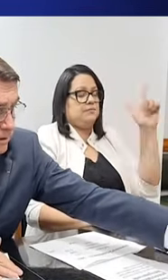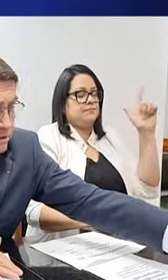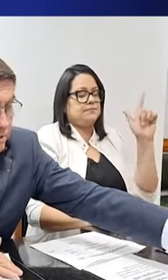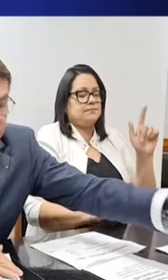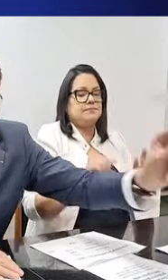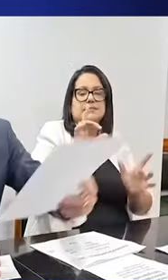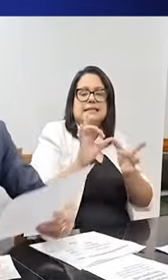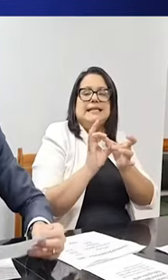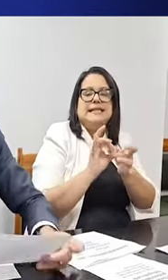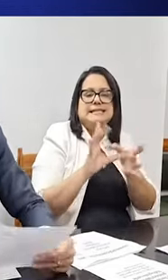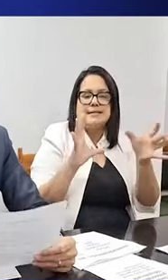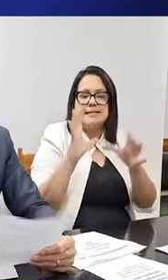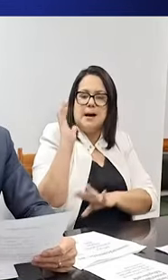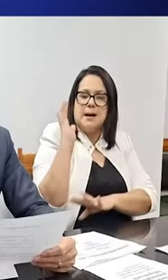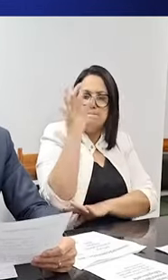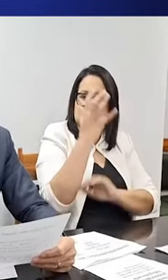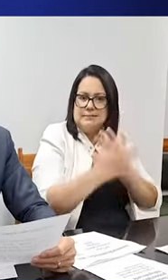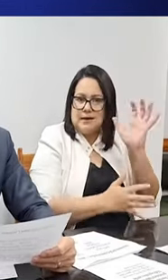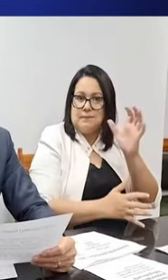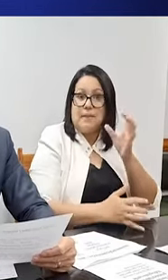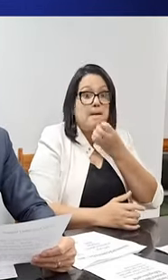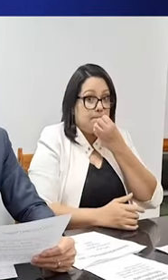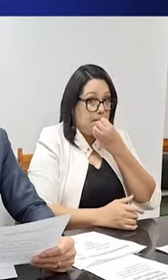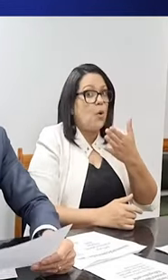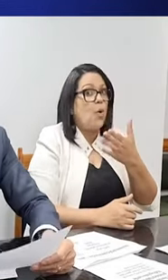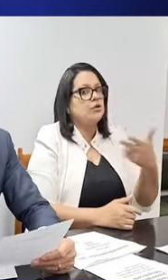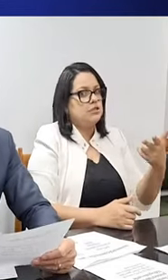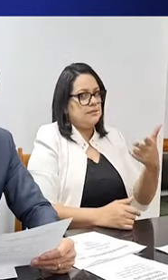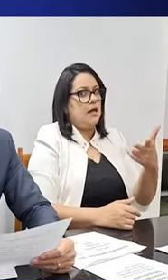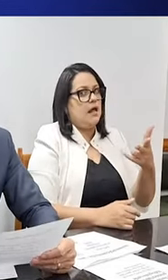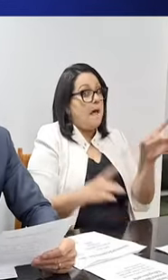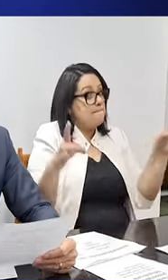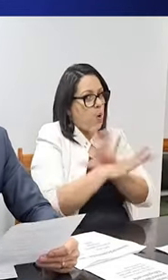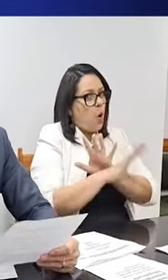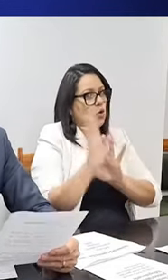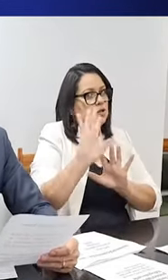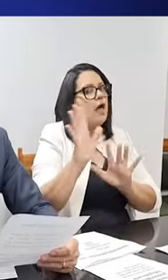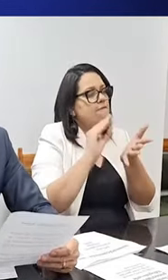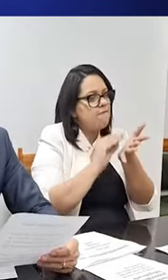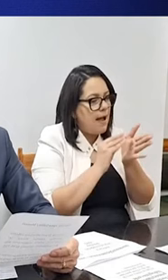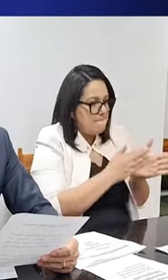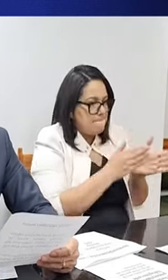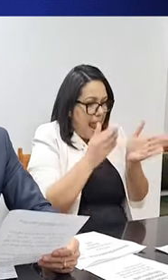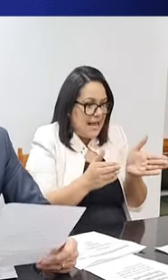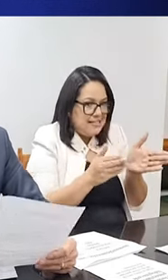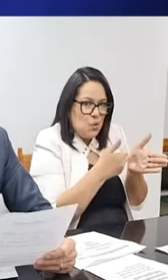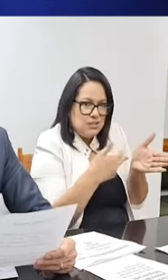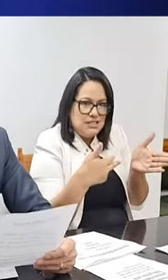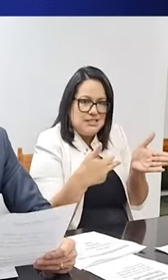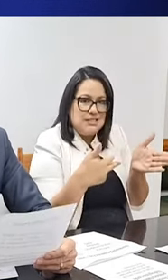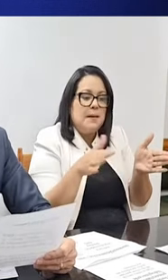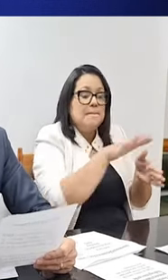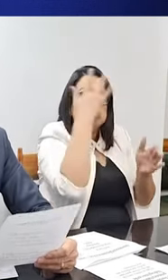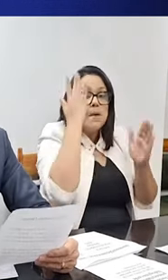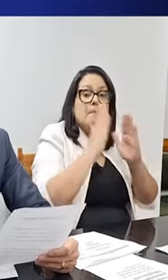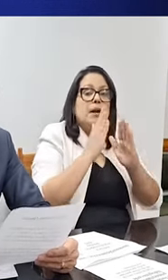boa notícia, né? Não é uma notícia completa ainda, mas a parte de uma boa notícia para o pessoal de Porto Velho e Manaus,